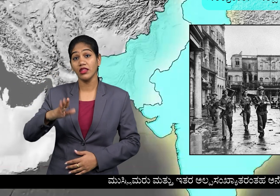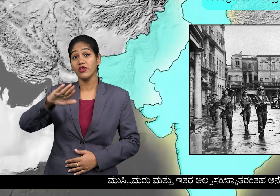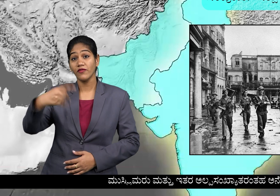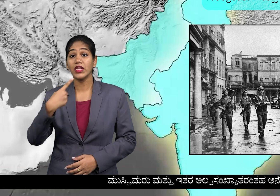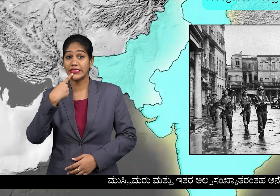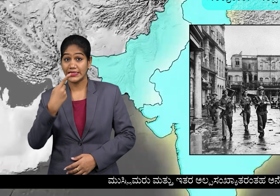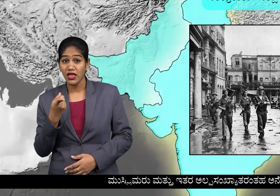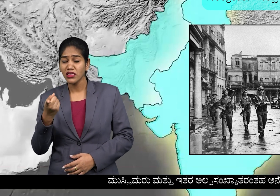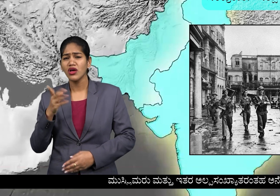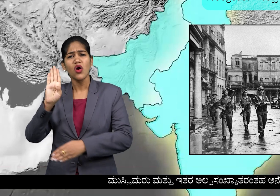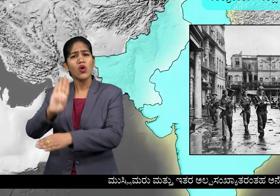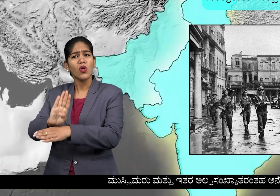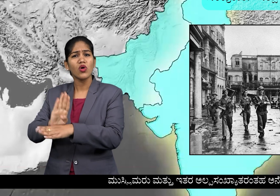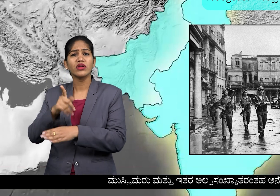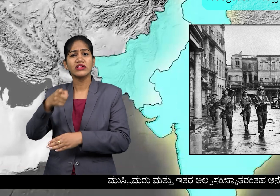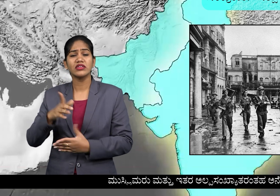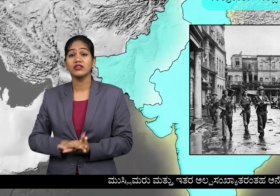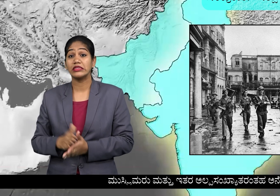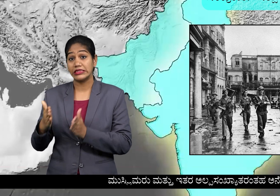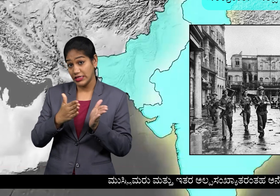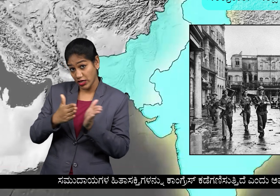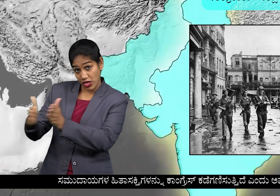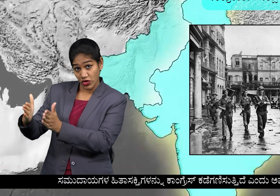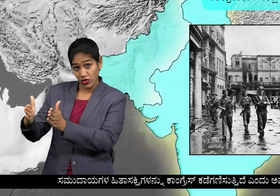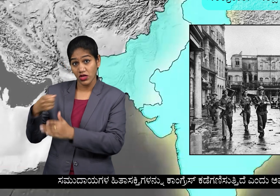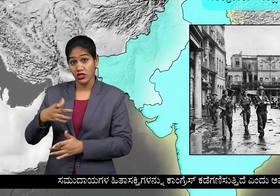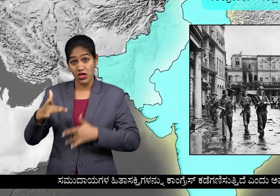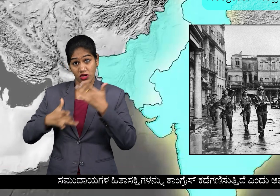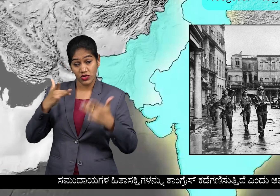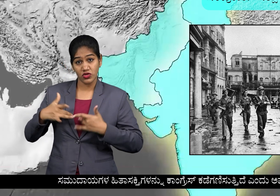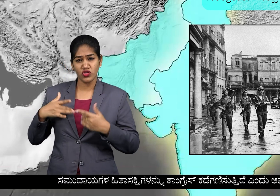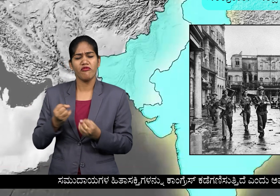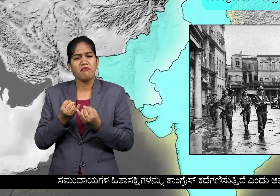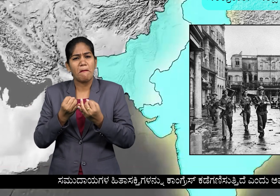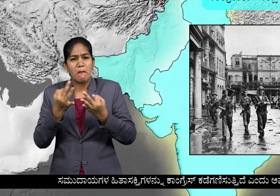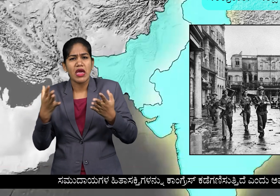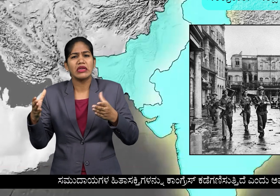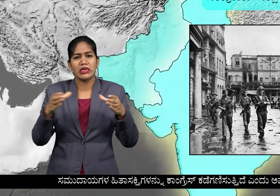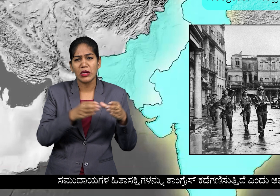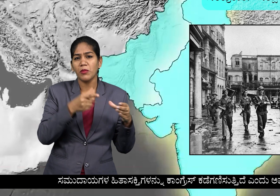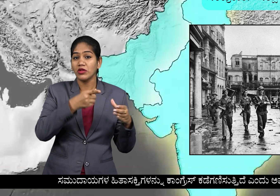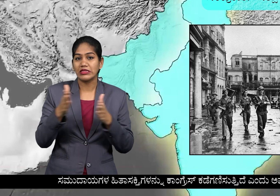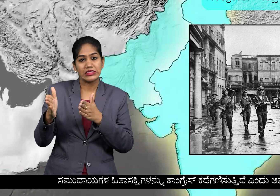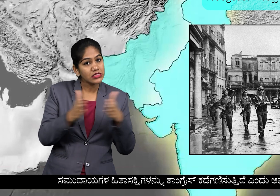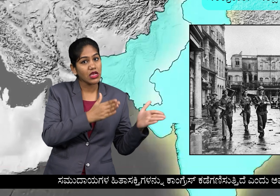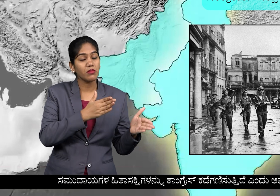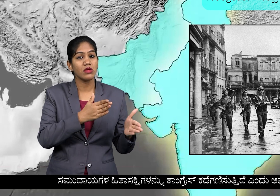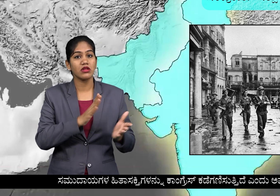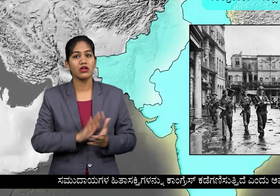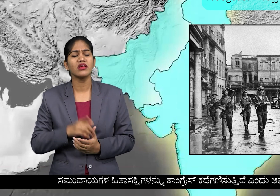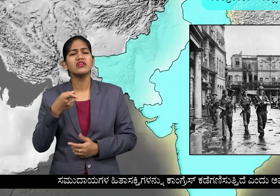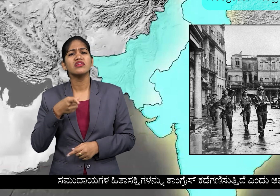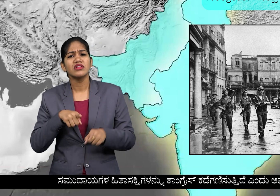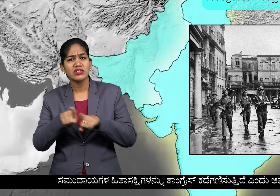ಮುಸ್ಲಿಮರು ಮತ್ತು ಇತರ ಅಲ್ಪಸಂಖ್ಯಾತರಂತಹ ಅನೇಕ ಸಮುದಾಯಗಳ ಹಿತಾಸಕ್ತಿಗಳನ್ನು ಕಾಂಗ್ರೆಸ್